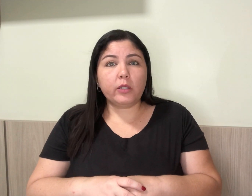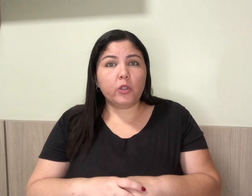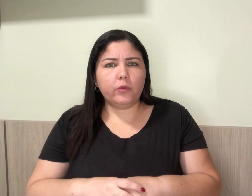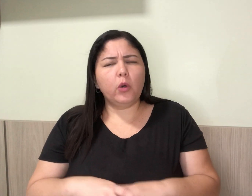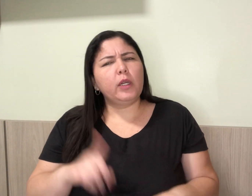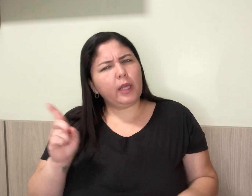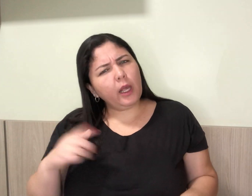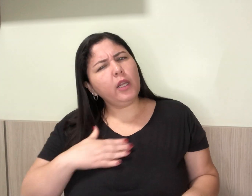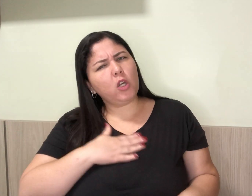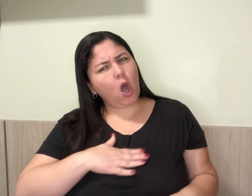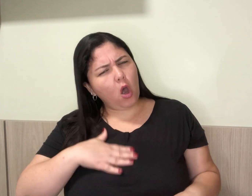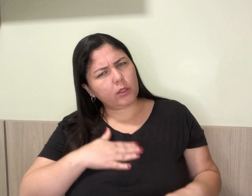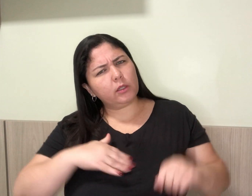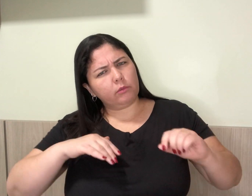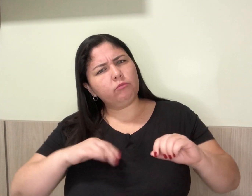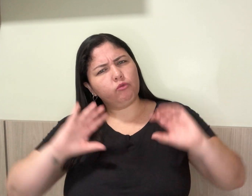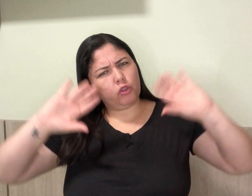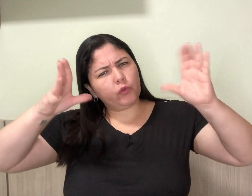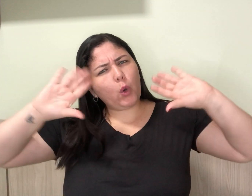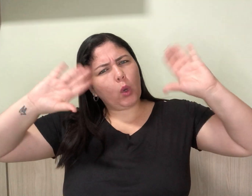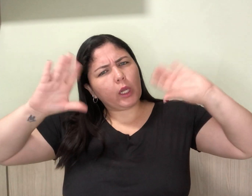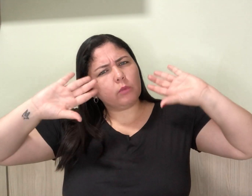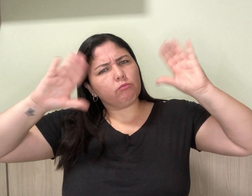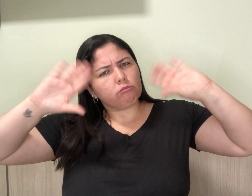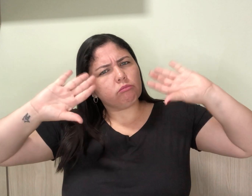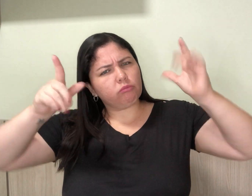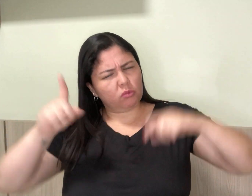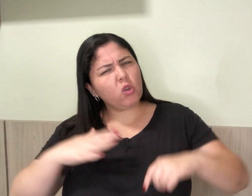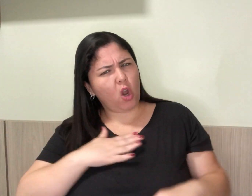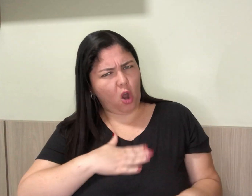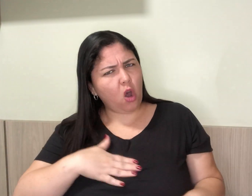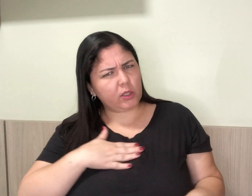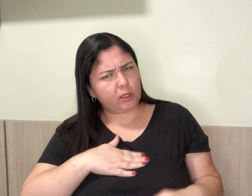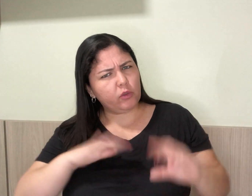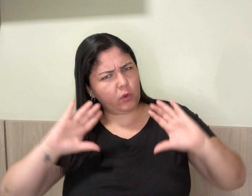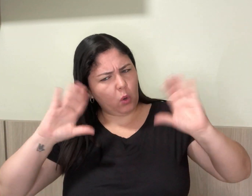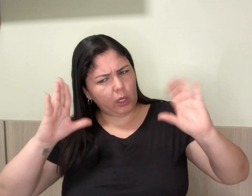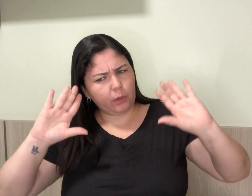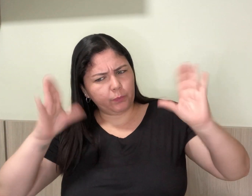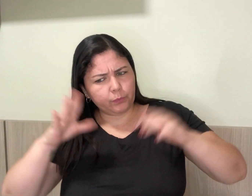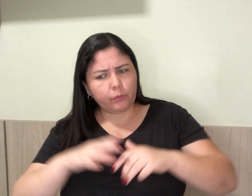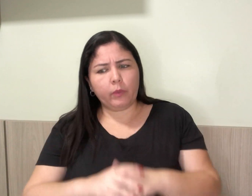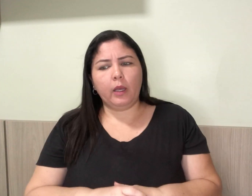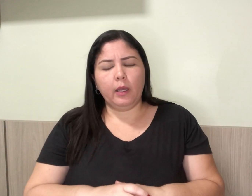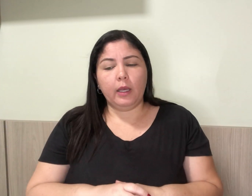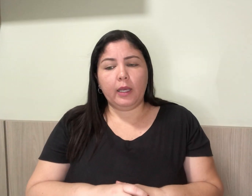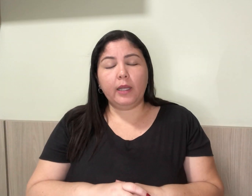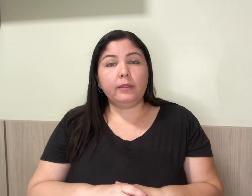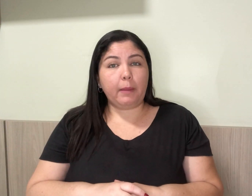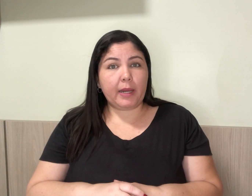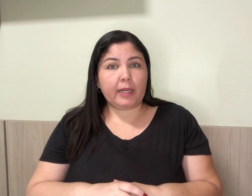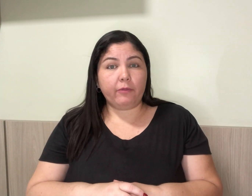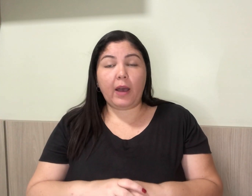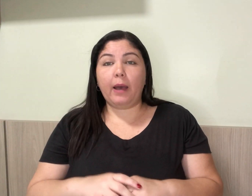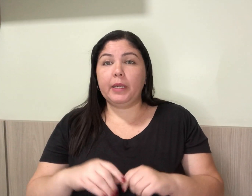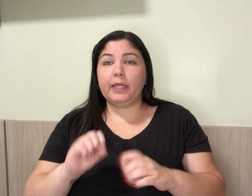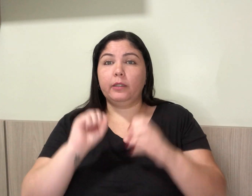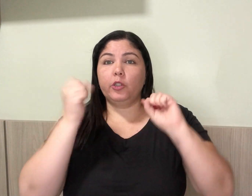de vôlei? Ele gosta de vôlei. Gosta de vôlei. Ele trabalha na fábrica, então a gente